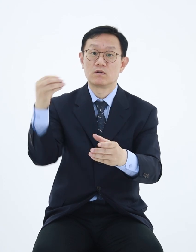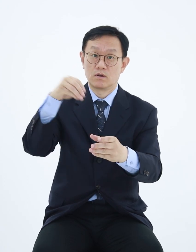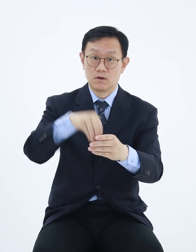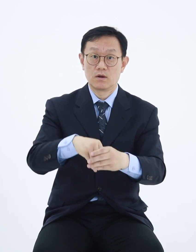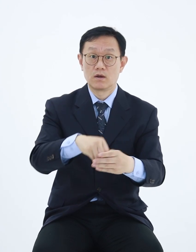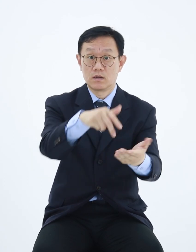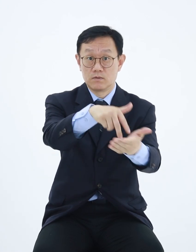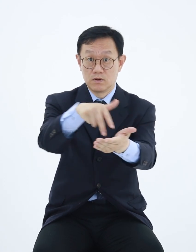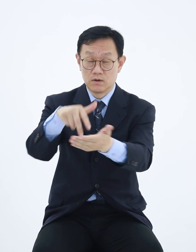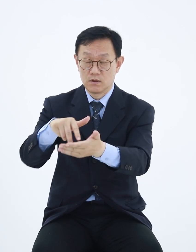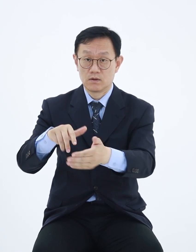공유해야 합니다.